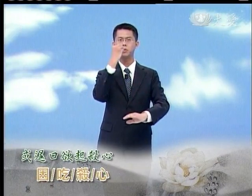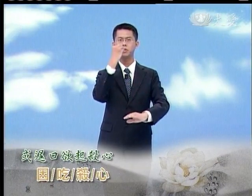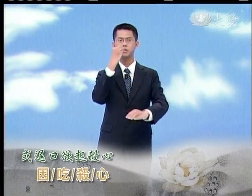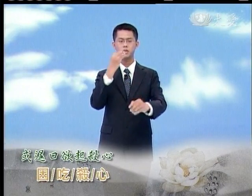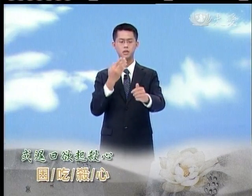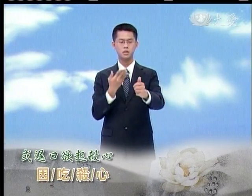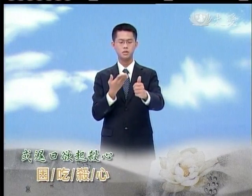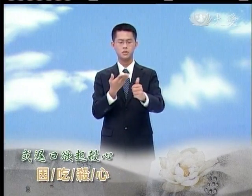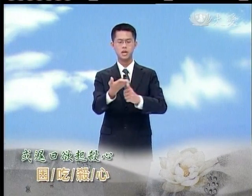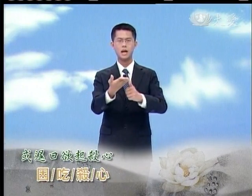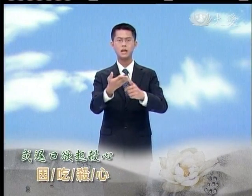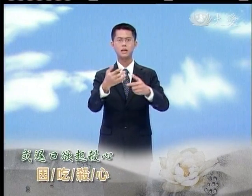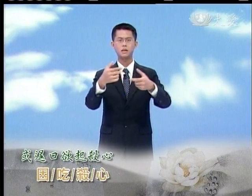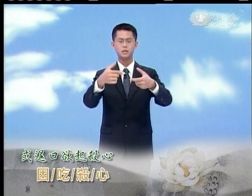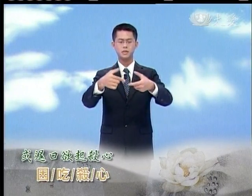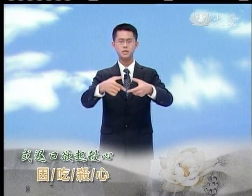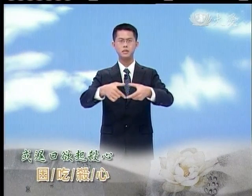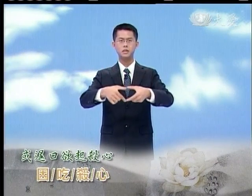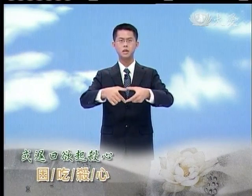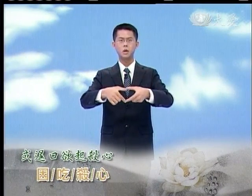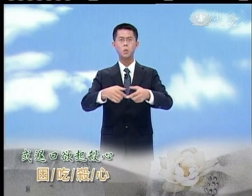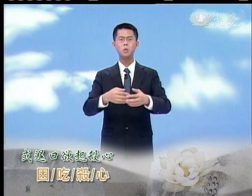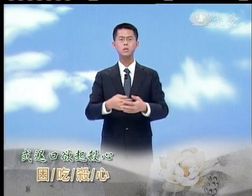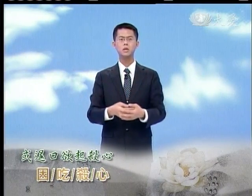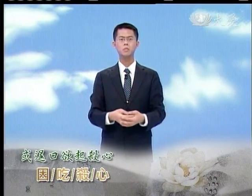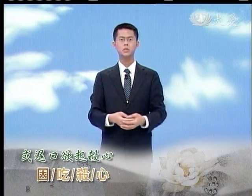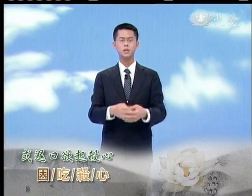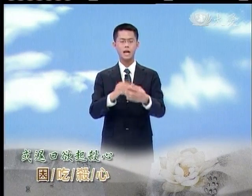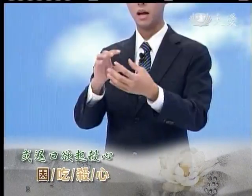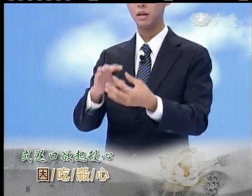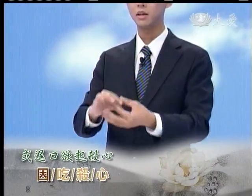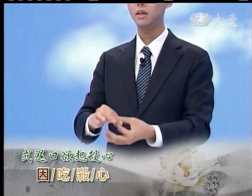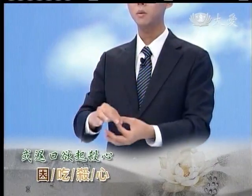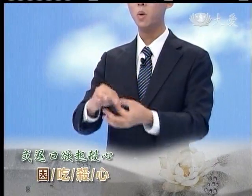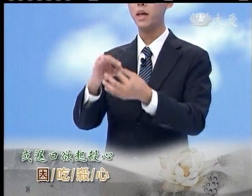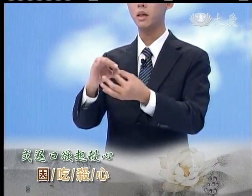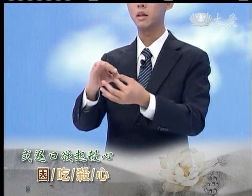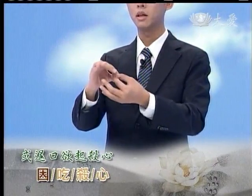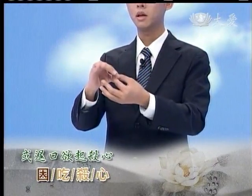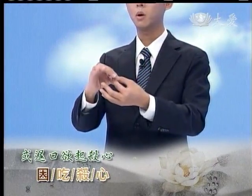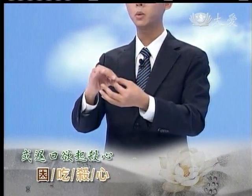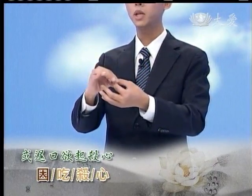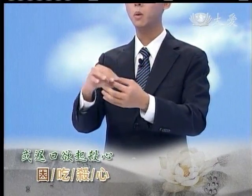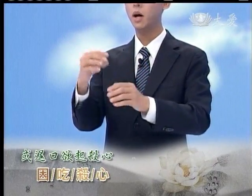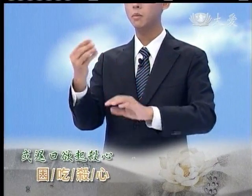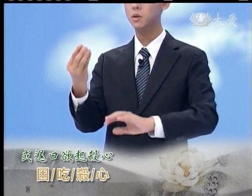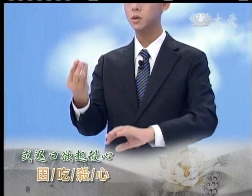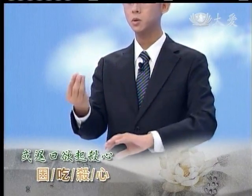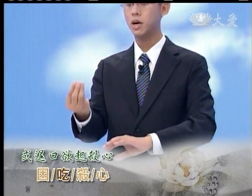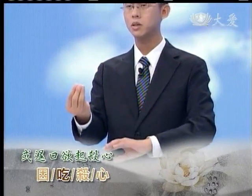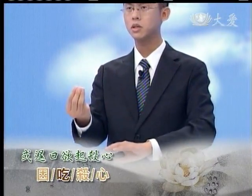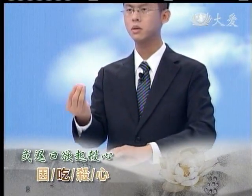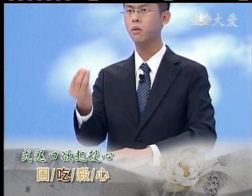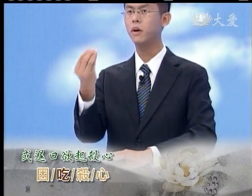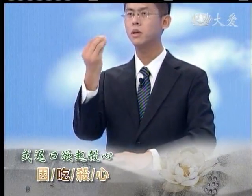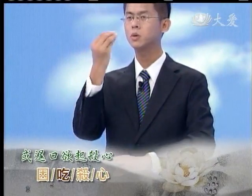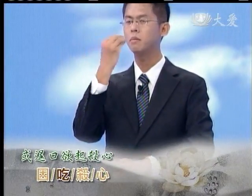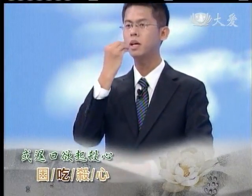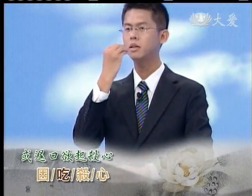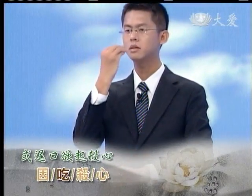起杀心，或成我们直接打因为， 口欲的话，我们右手抓的食物放到嘴边，